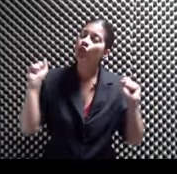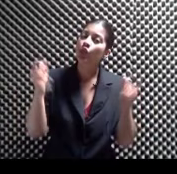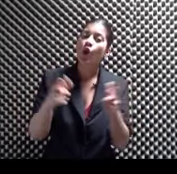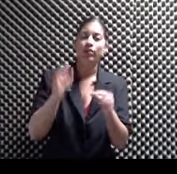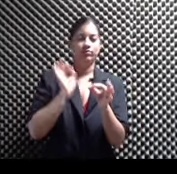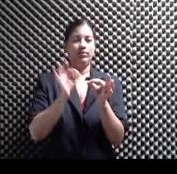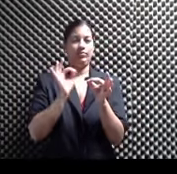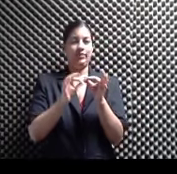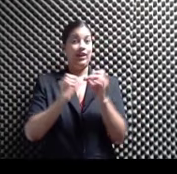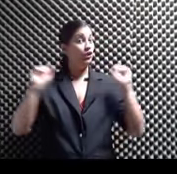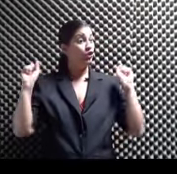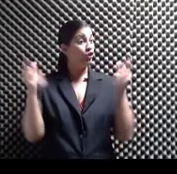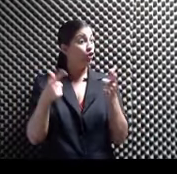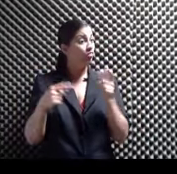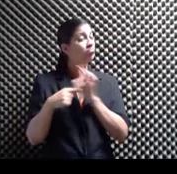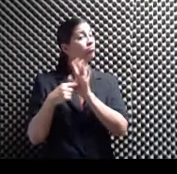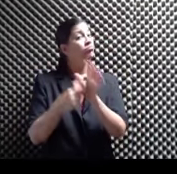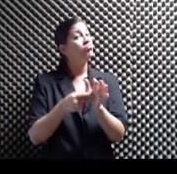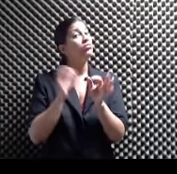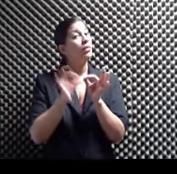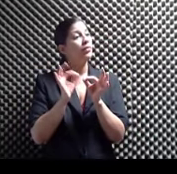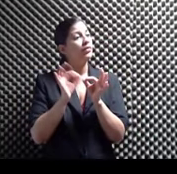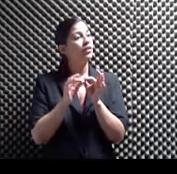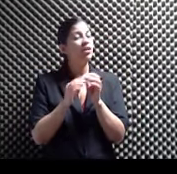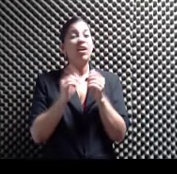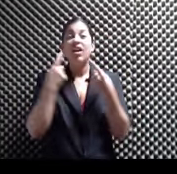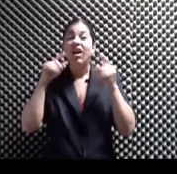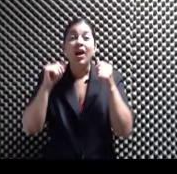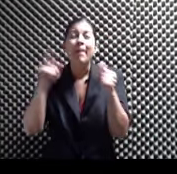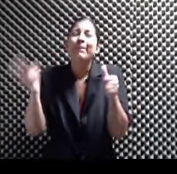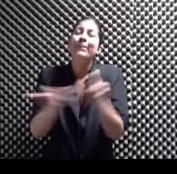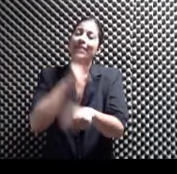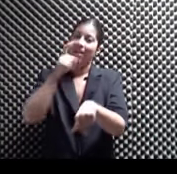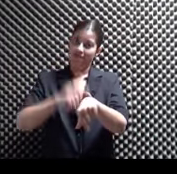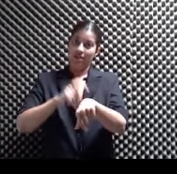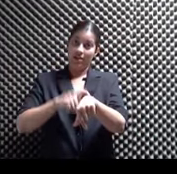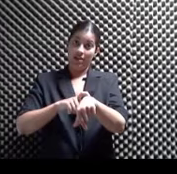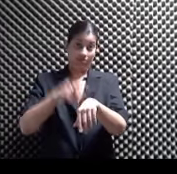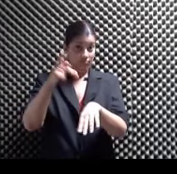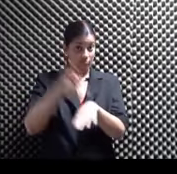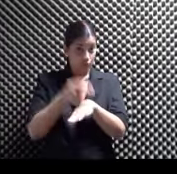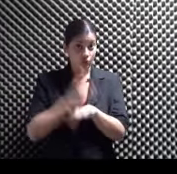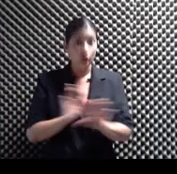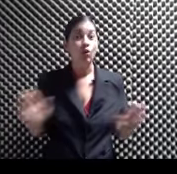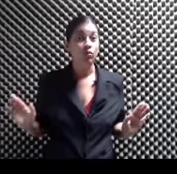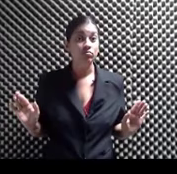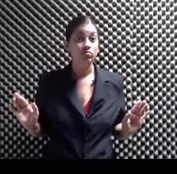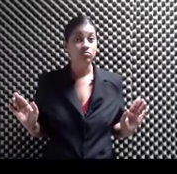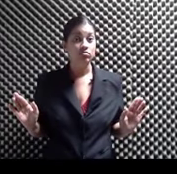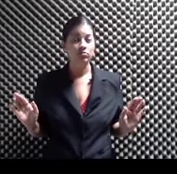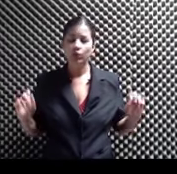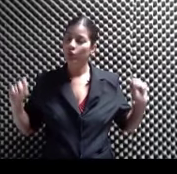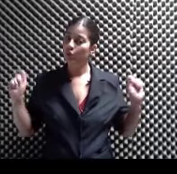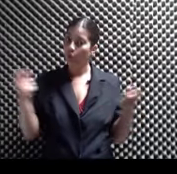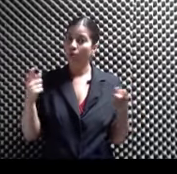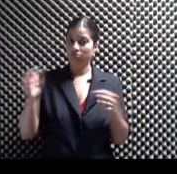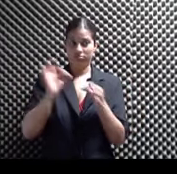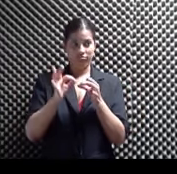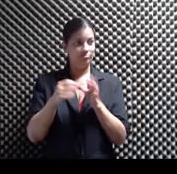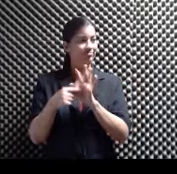interpretadas. Todas. ¡Uhú! Todas. Sí, lo sí, logramos sí. Por primera vez en Cuarzo Blanco y yo creo que por primera vez en Puerto Rico. Sí. Así que